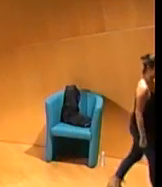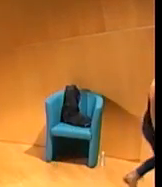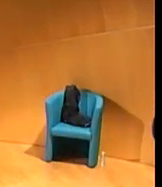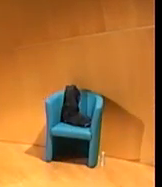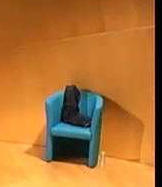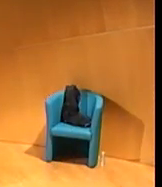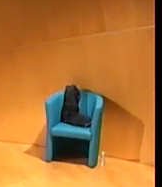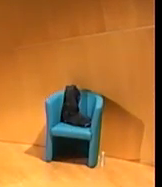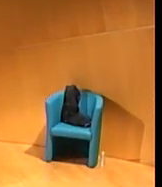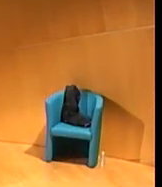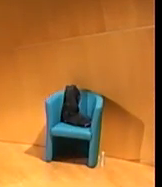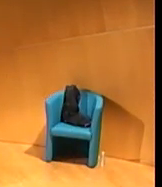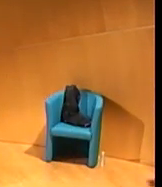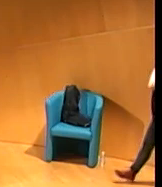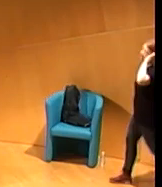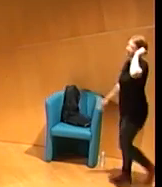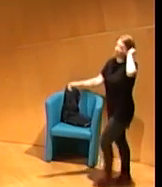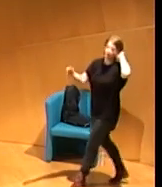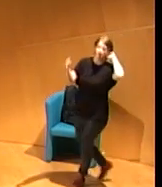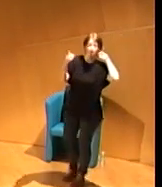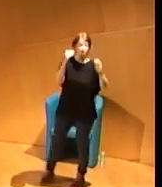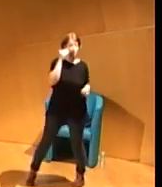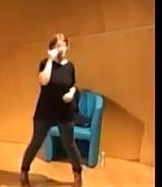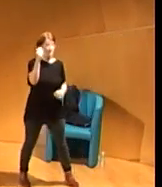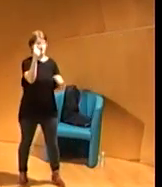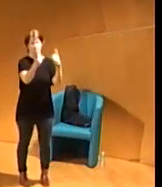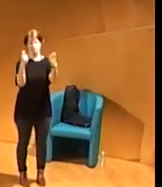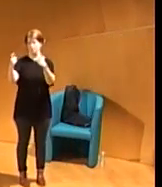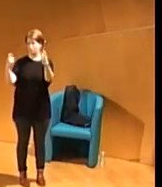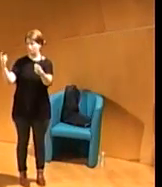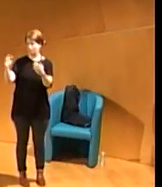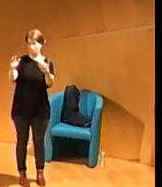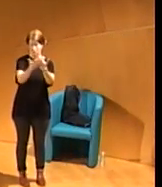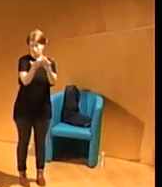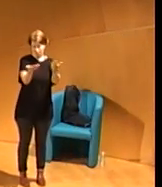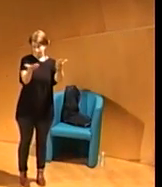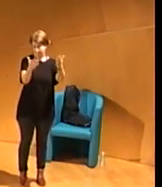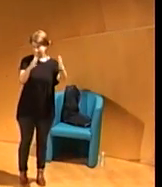Donc c'est peut-être à vous de témoigner, à vous de poser des questions, à vous de réagir.